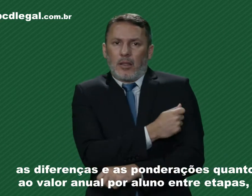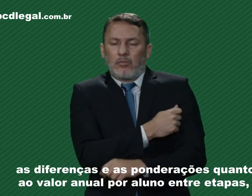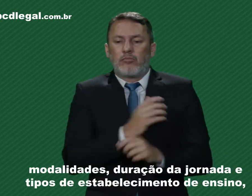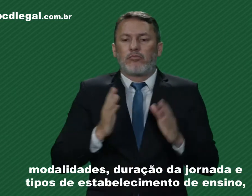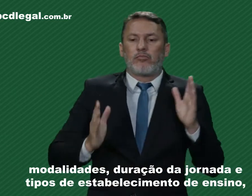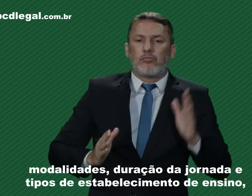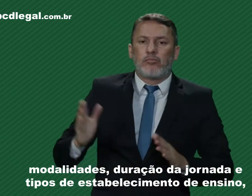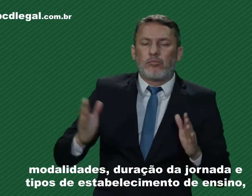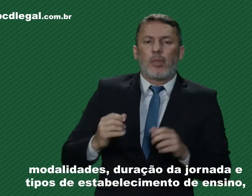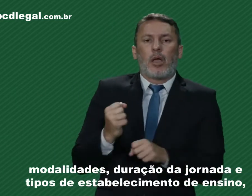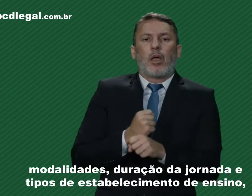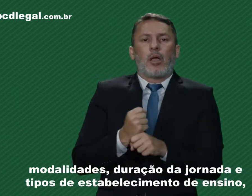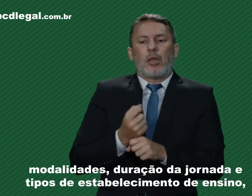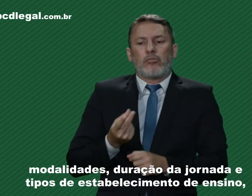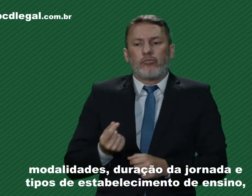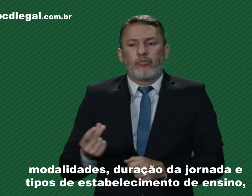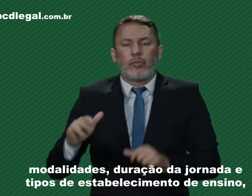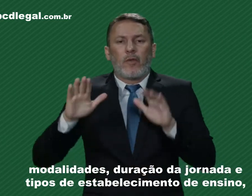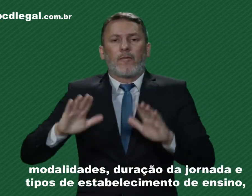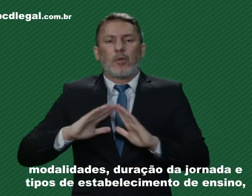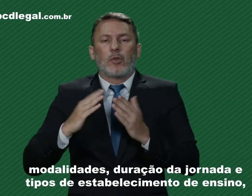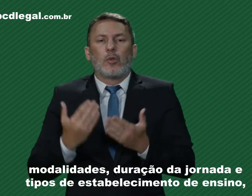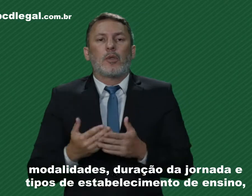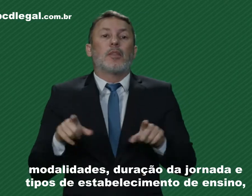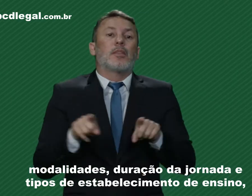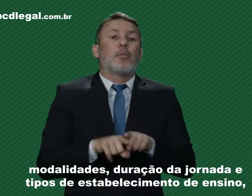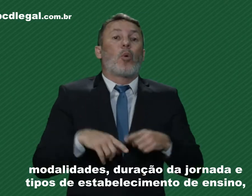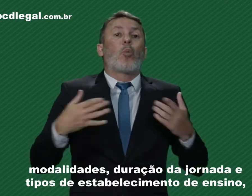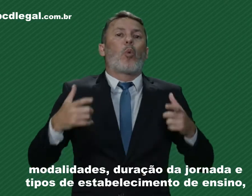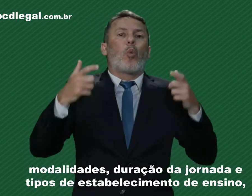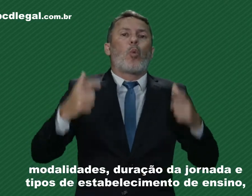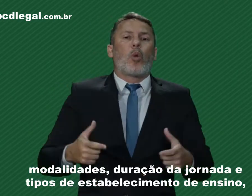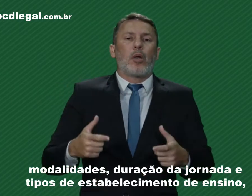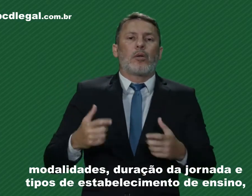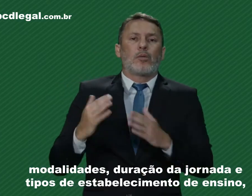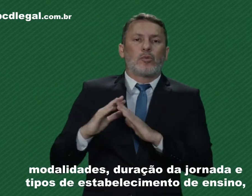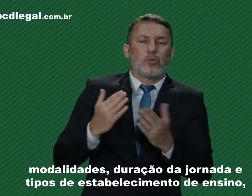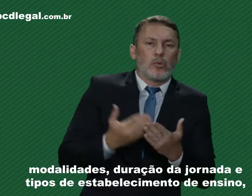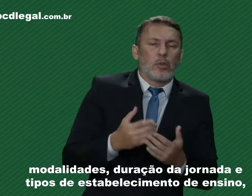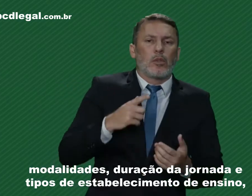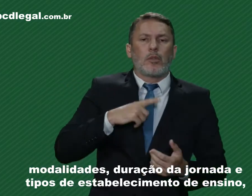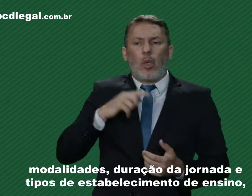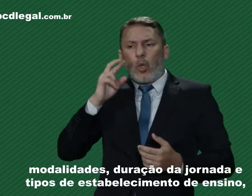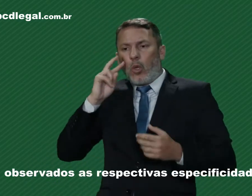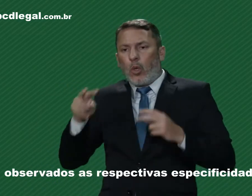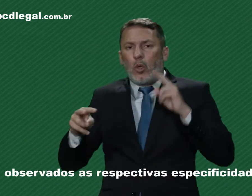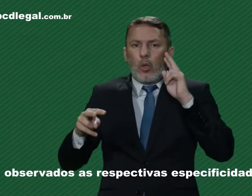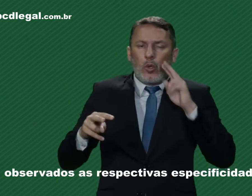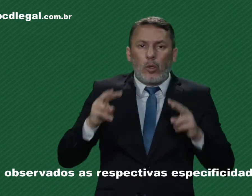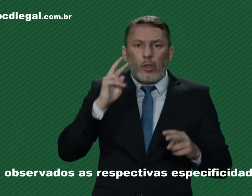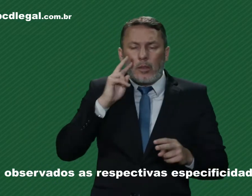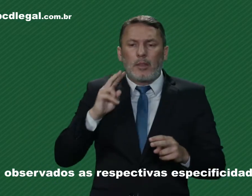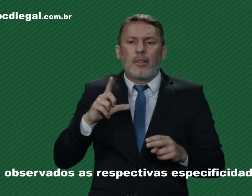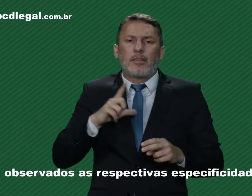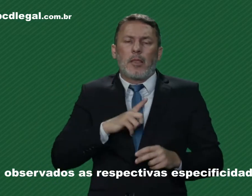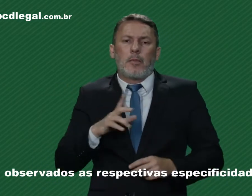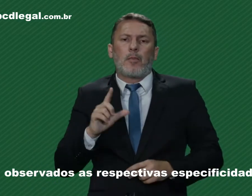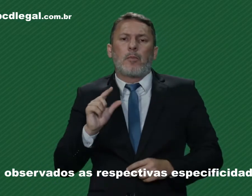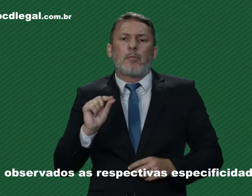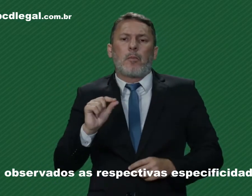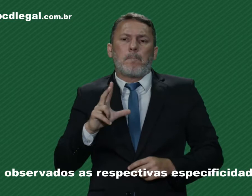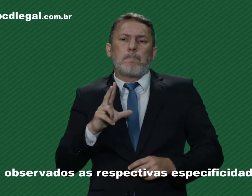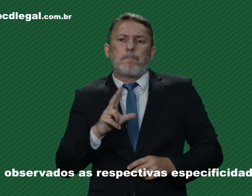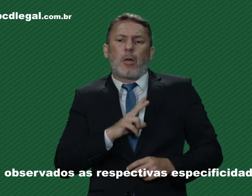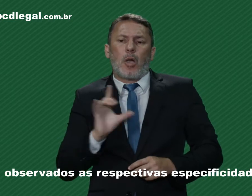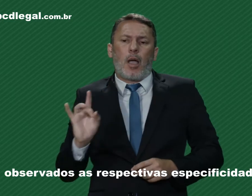entre etapas, modalidades, duração da jornada e tipos de estabelecimento de ensino, observados as